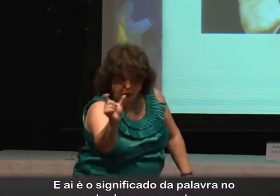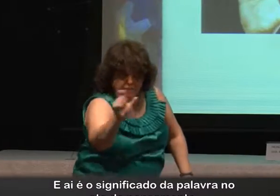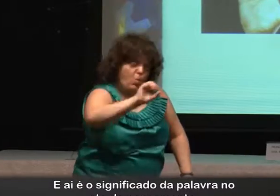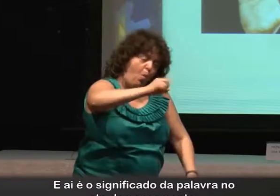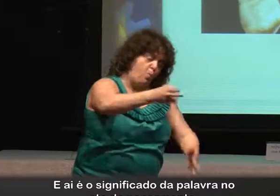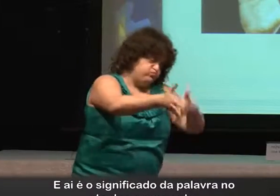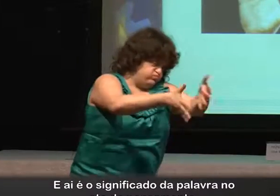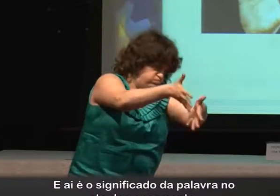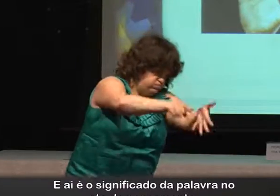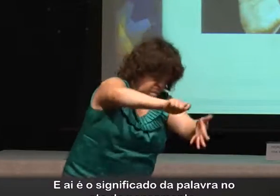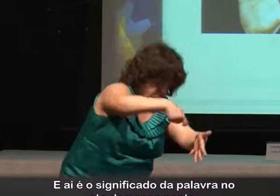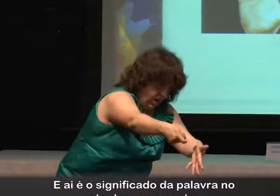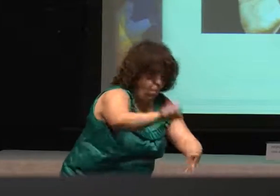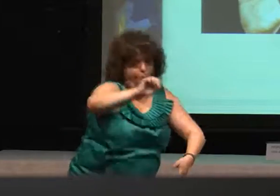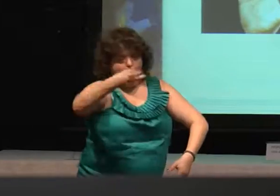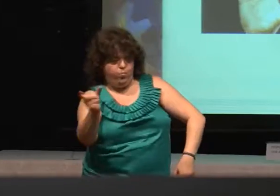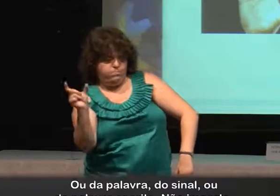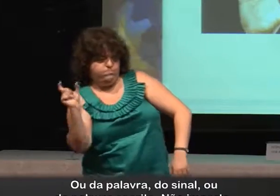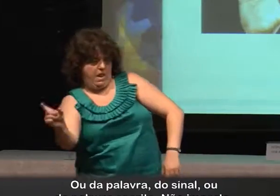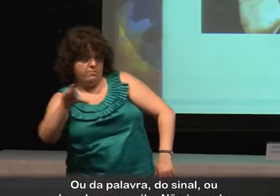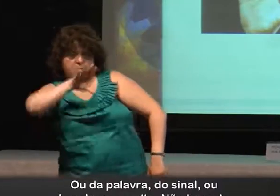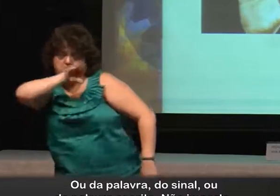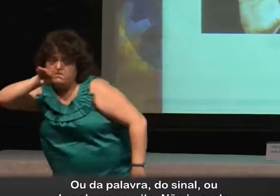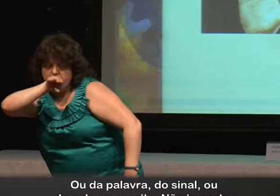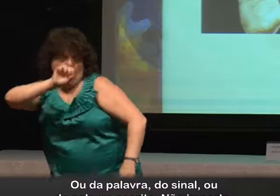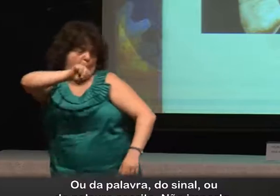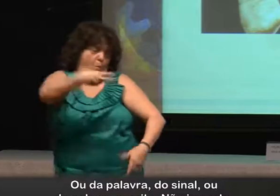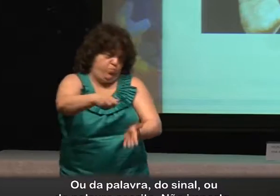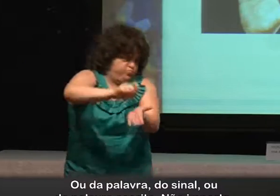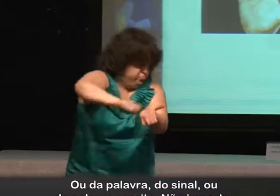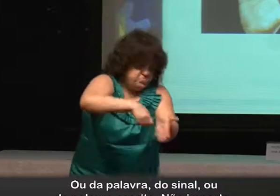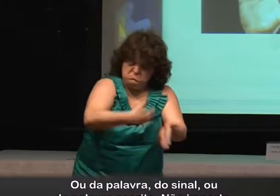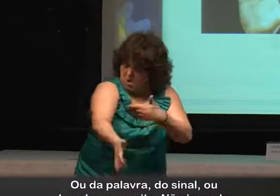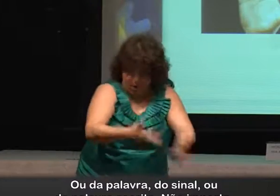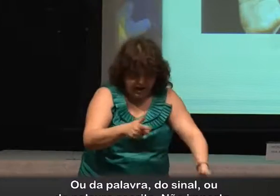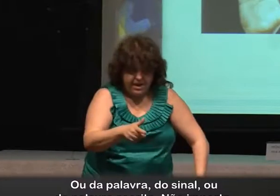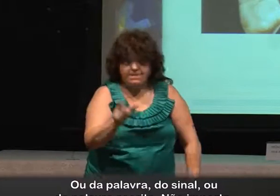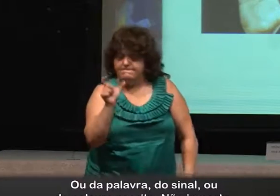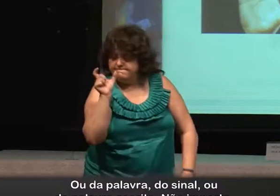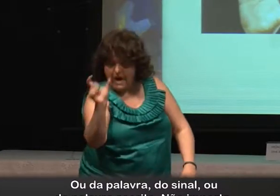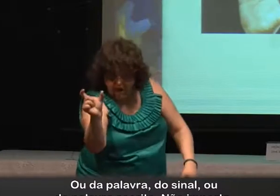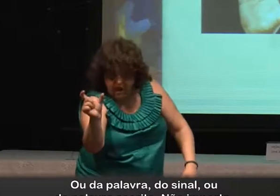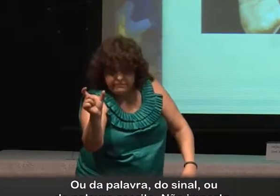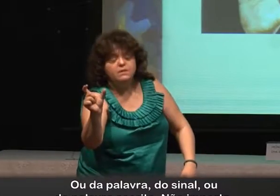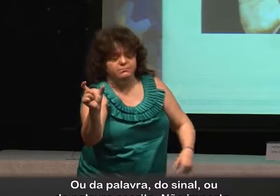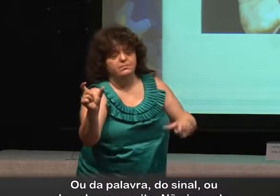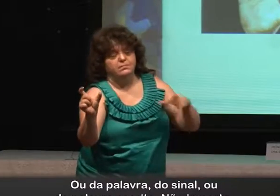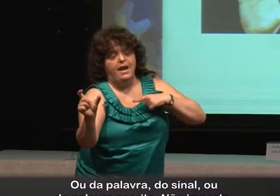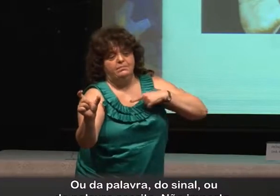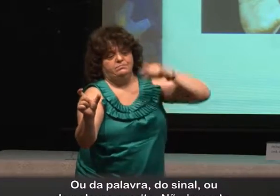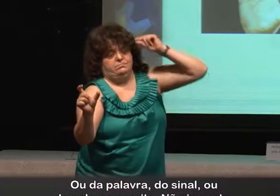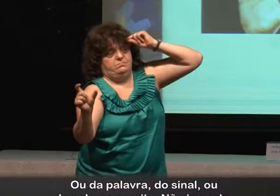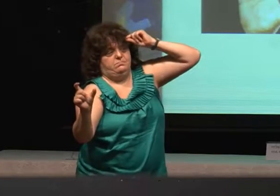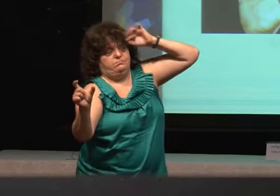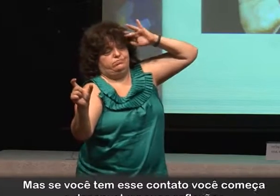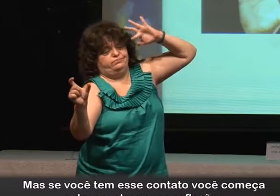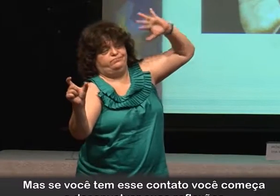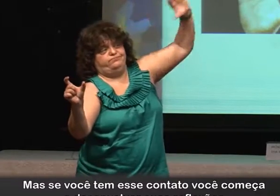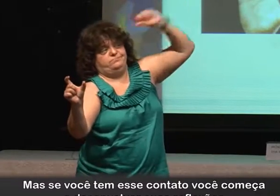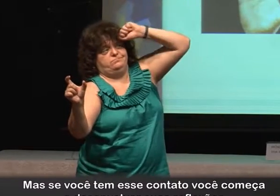no ato de pensamento. Ou da palavra, ou do sinal, né? Ou da palavra escrita, não importa. Mas se